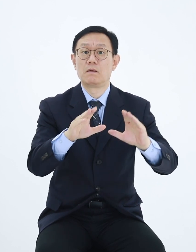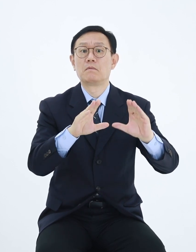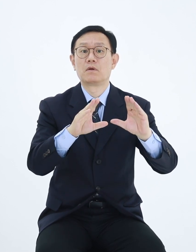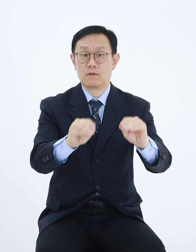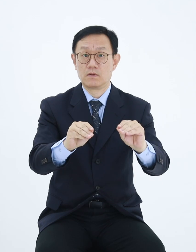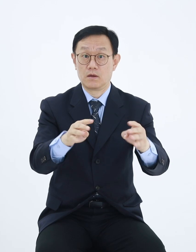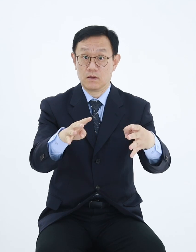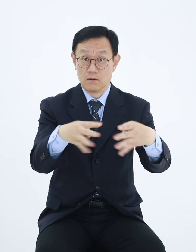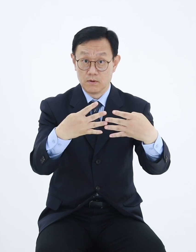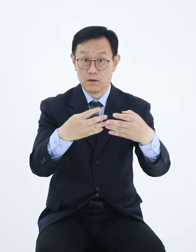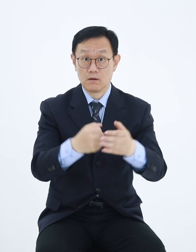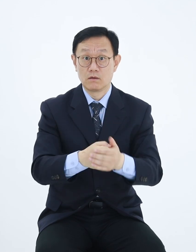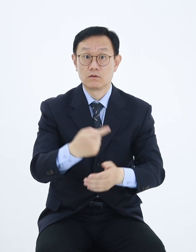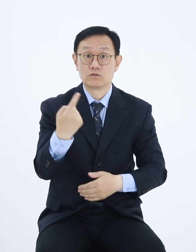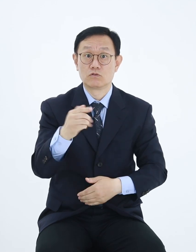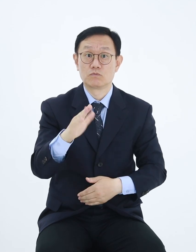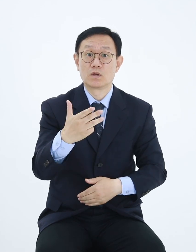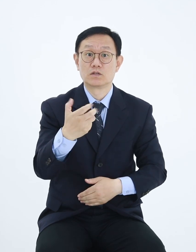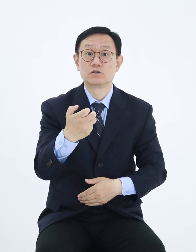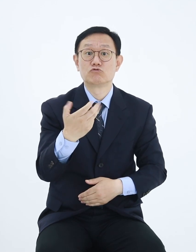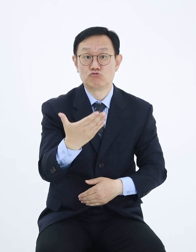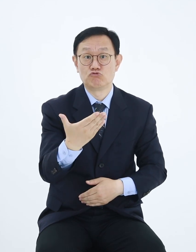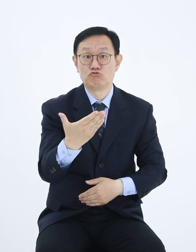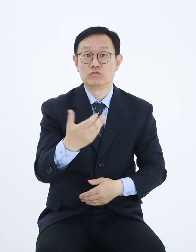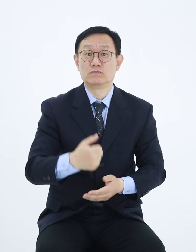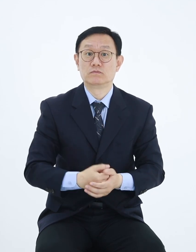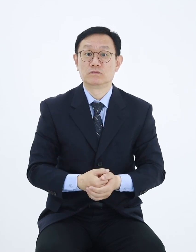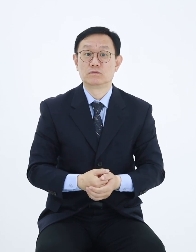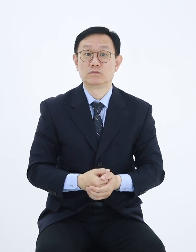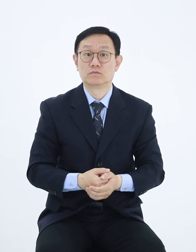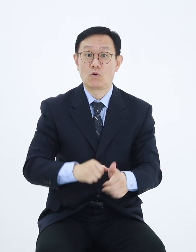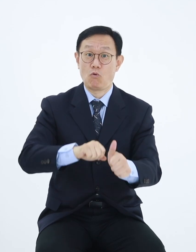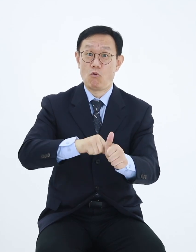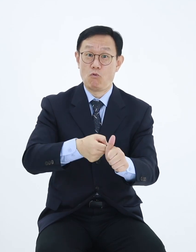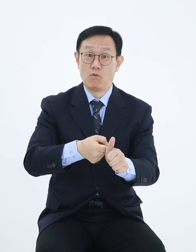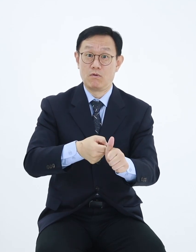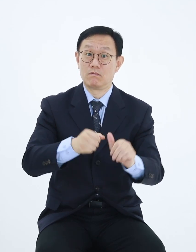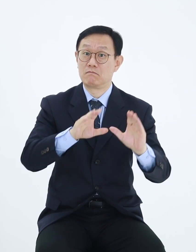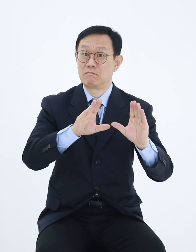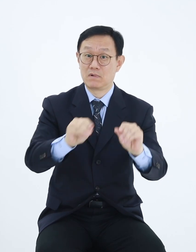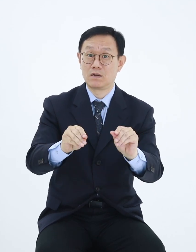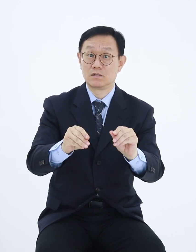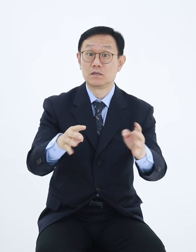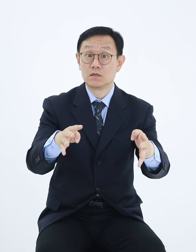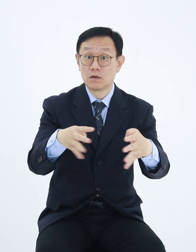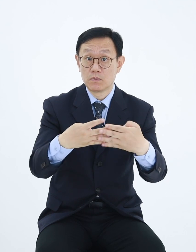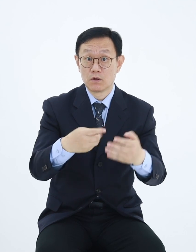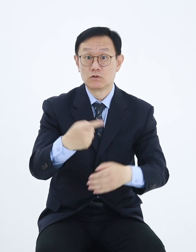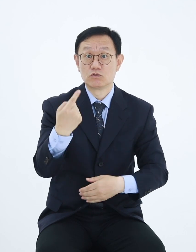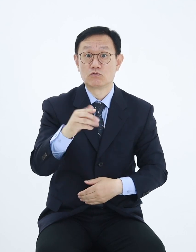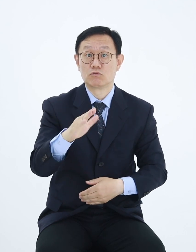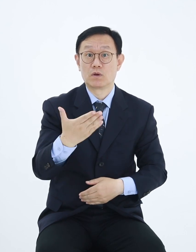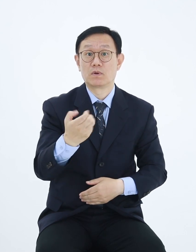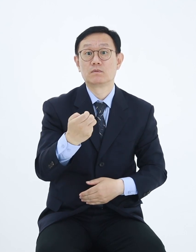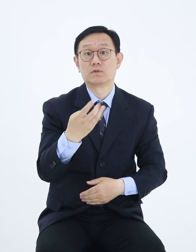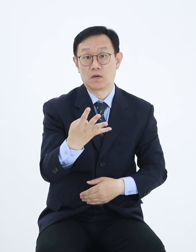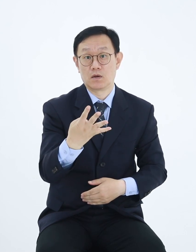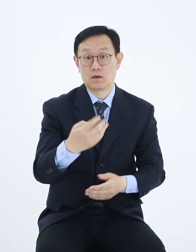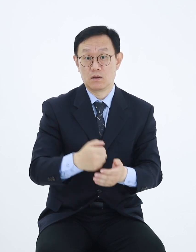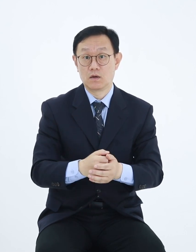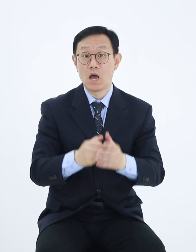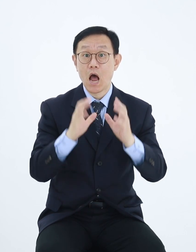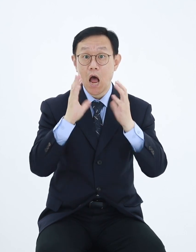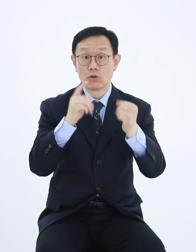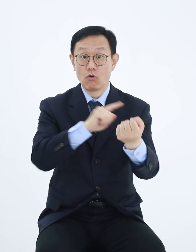철폐 협약 1979년, 고문 방지 협약 1984년,